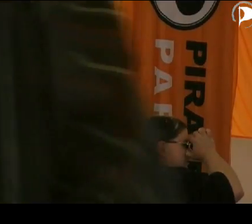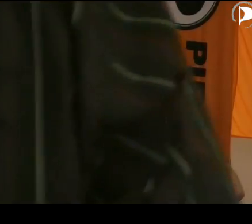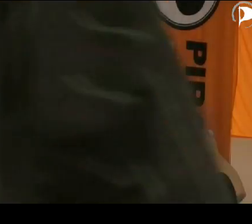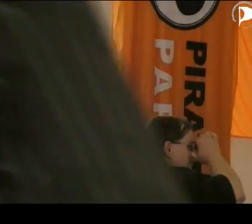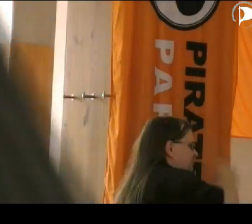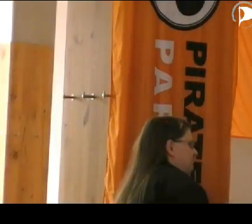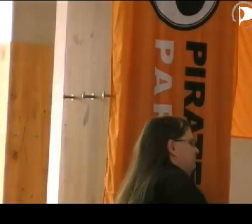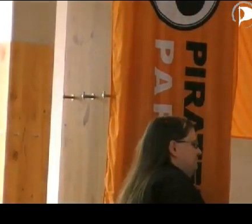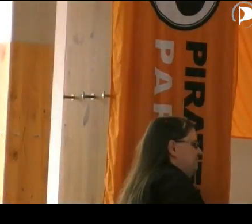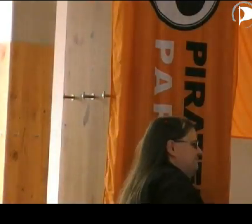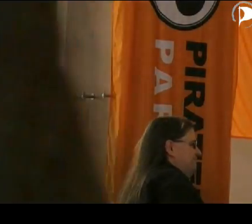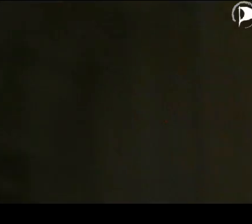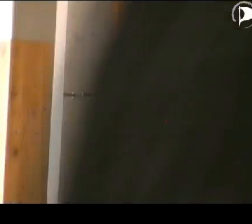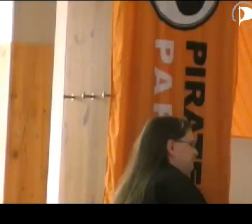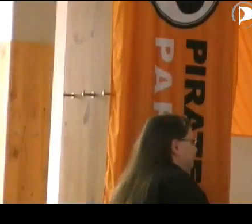ja natürlich